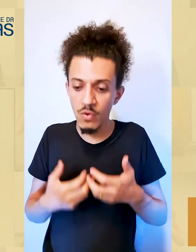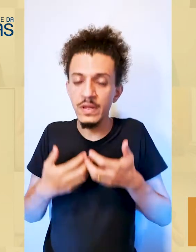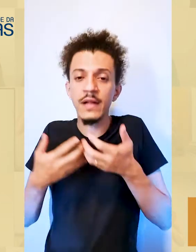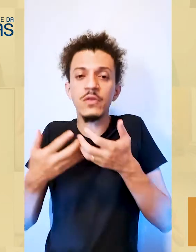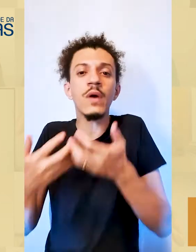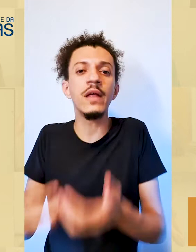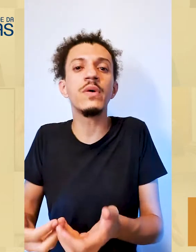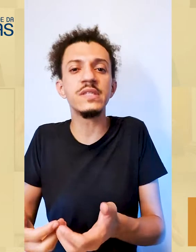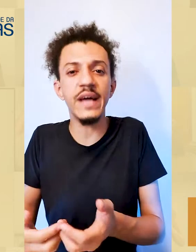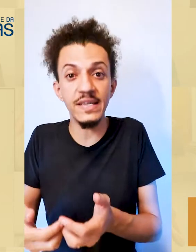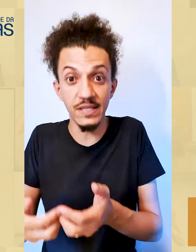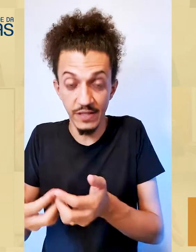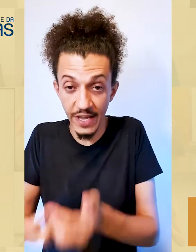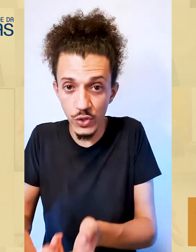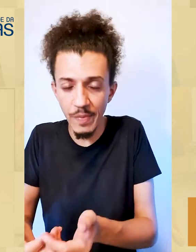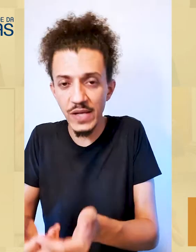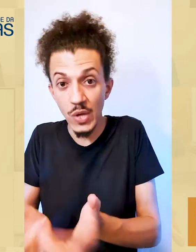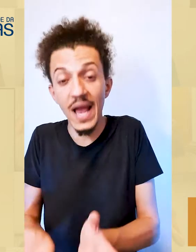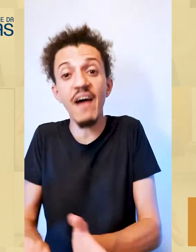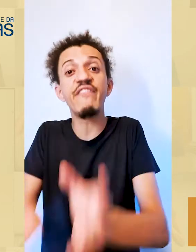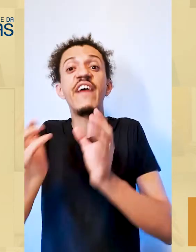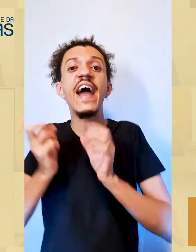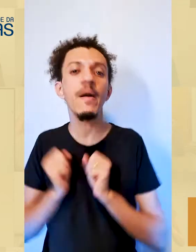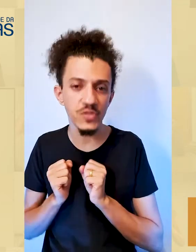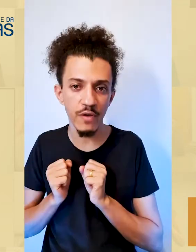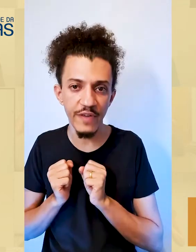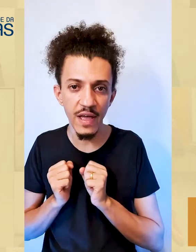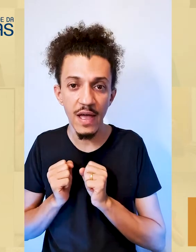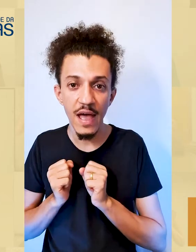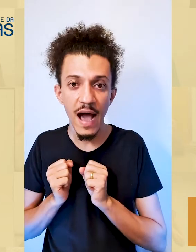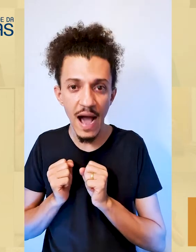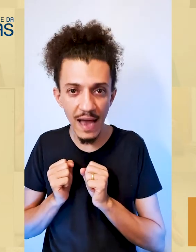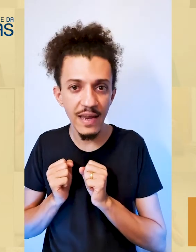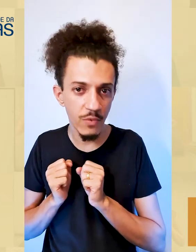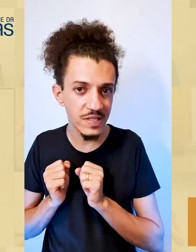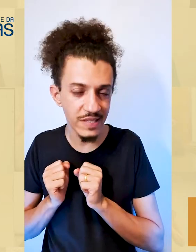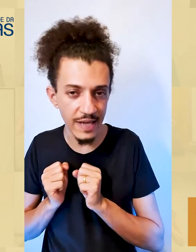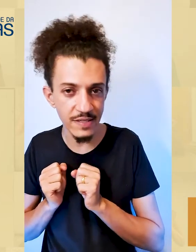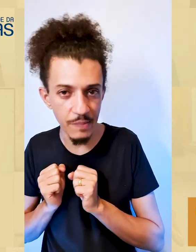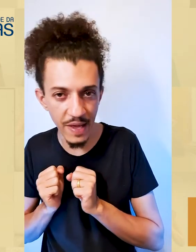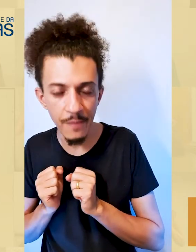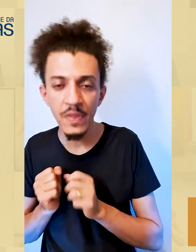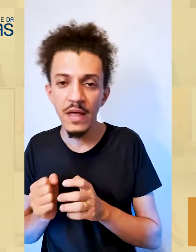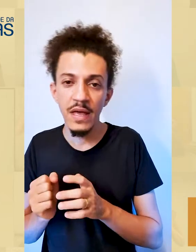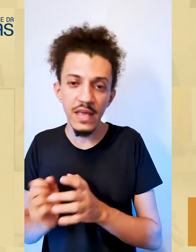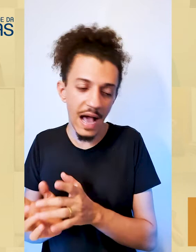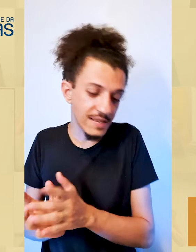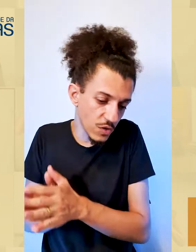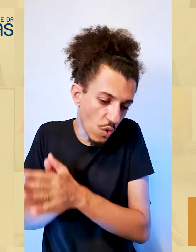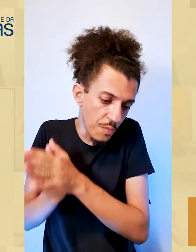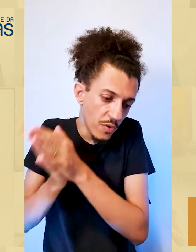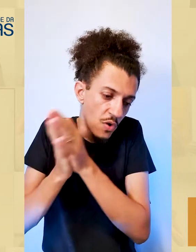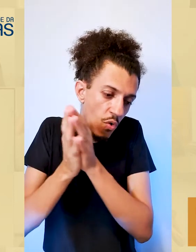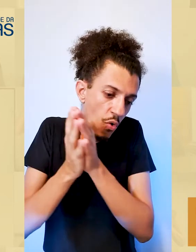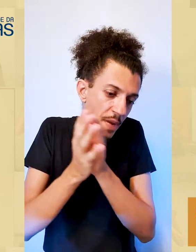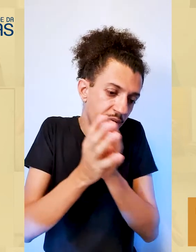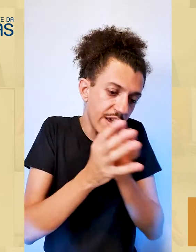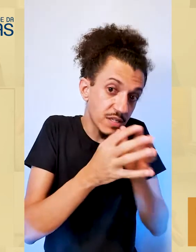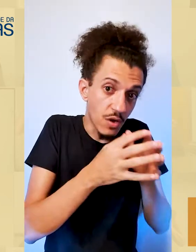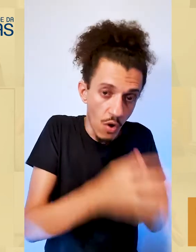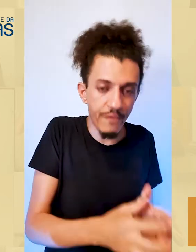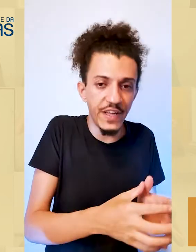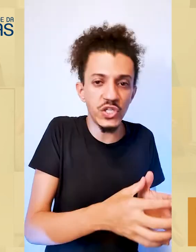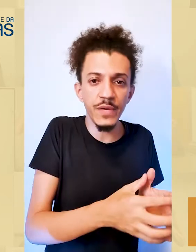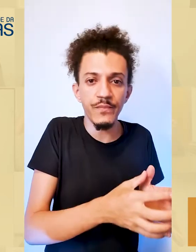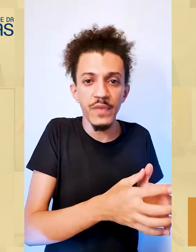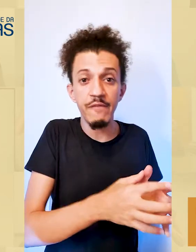tem contato com a língua de sinais desde o berço, ela vai absorver a língua de sinais também. E assim como uma